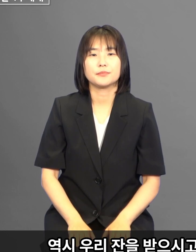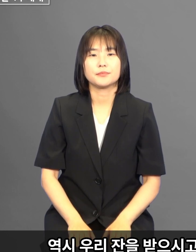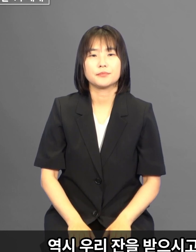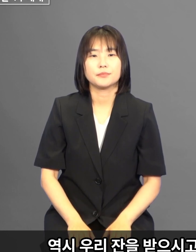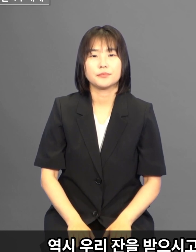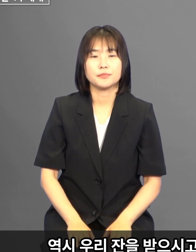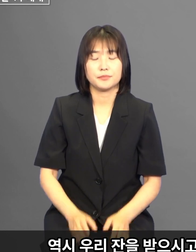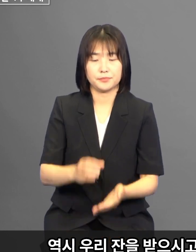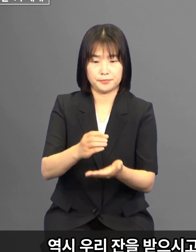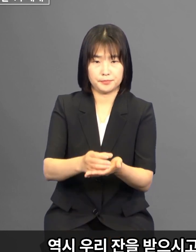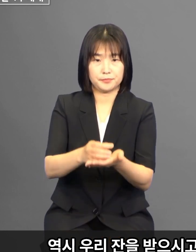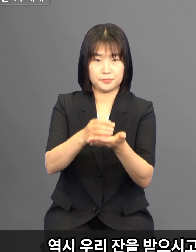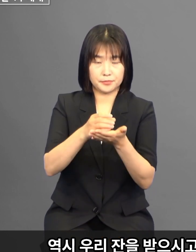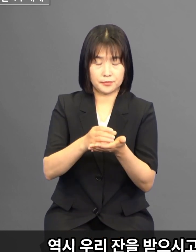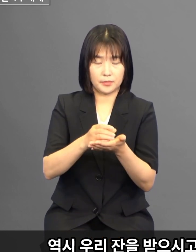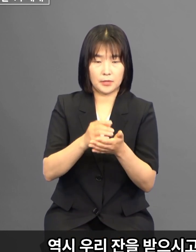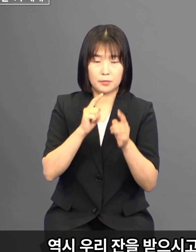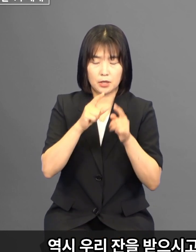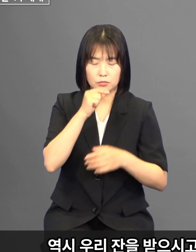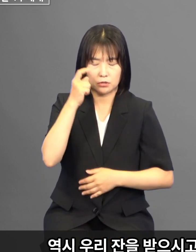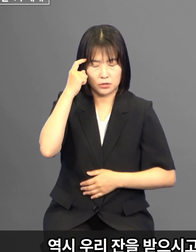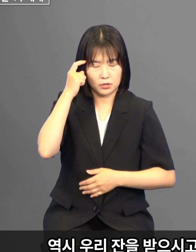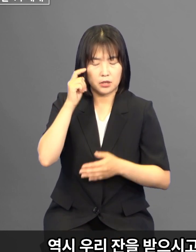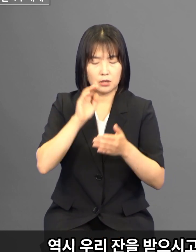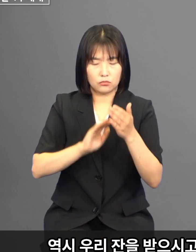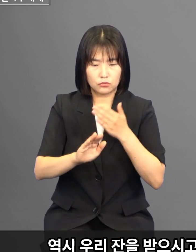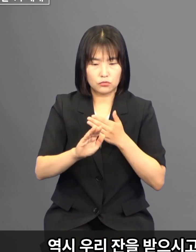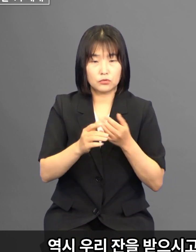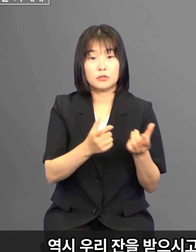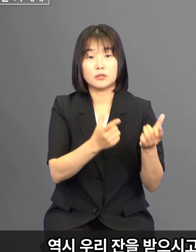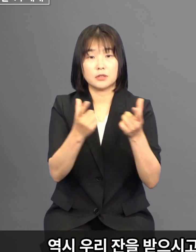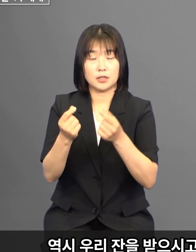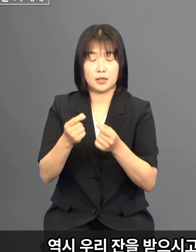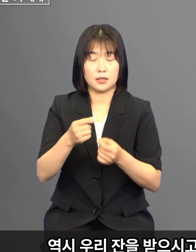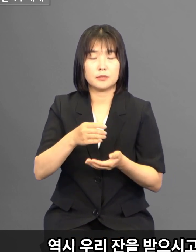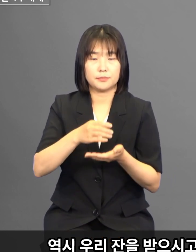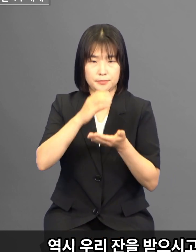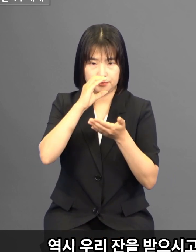역시 우리 잔을 받으시고 말씀 묵상 후에 함께 드시겠습니다.